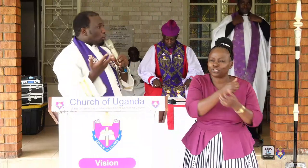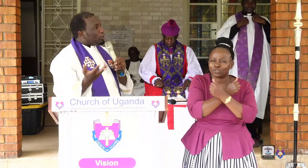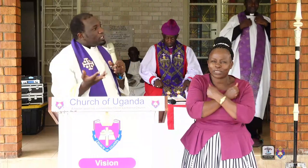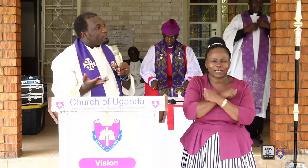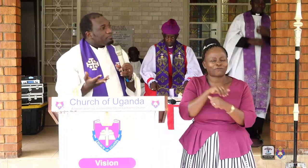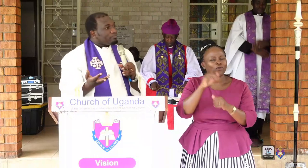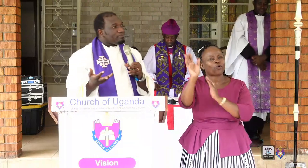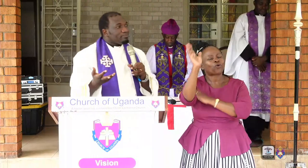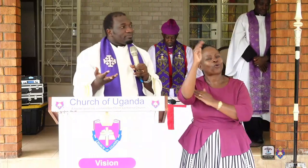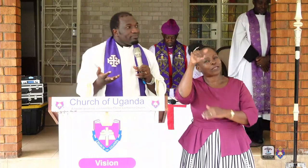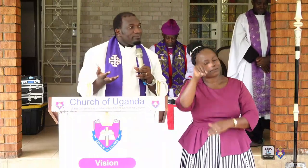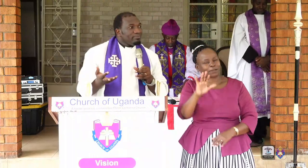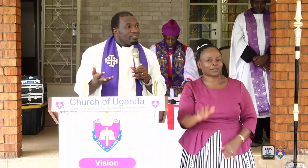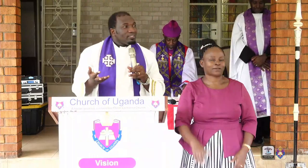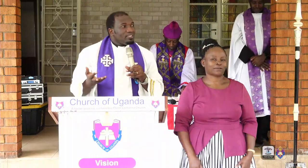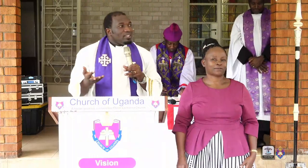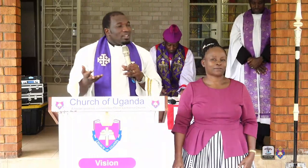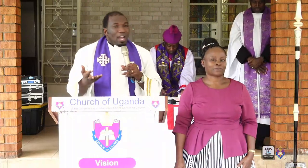your God?